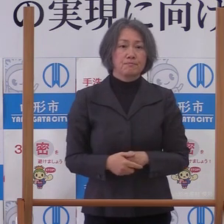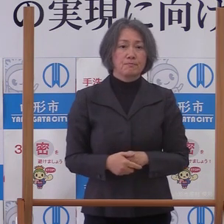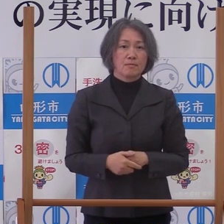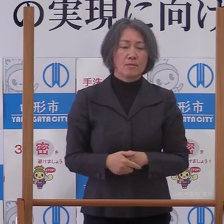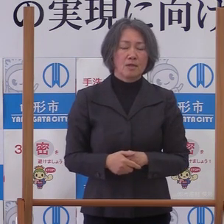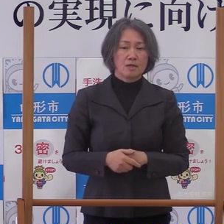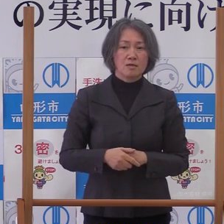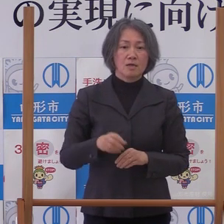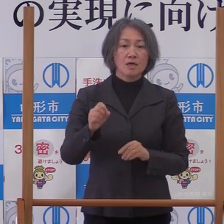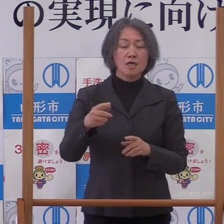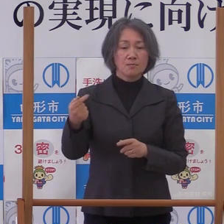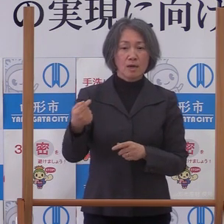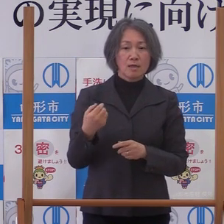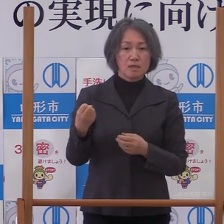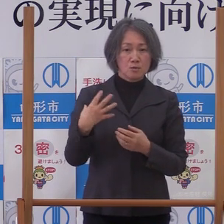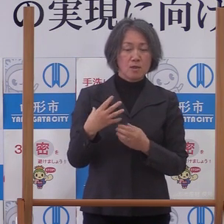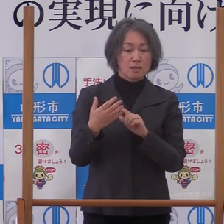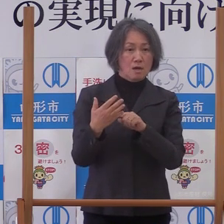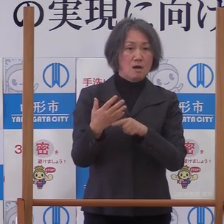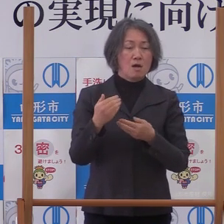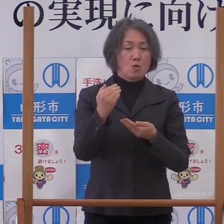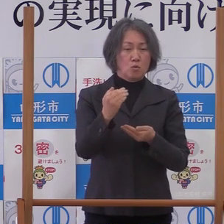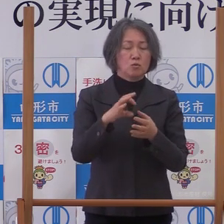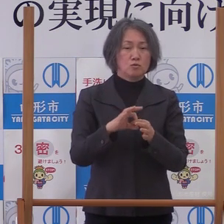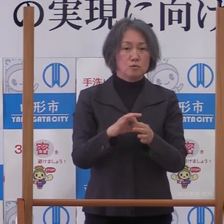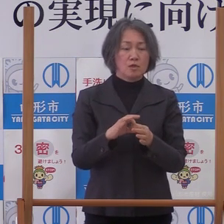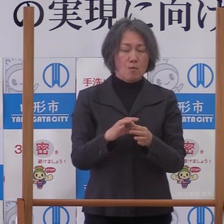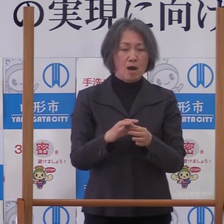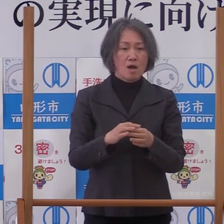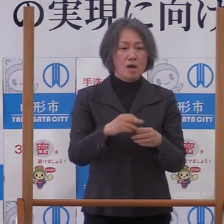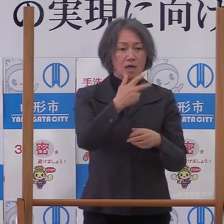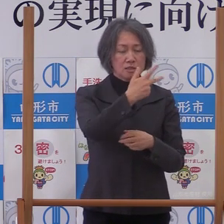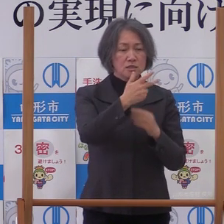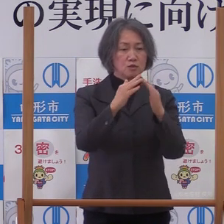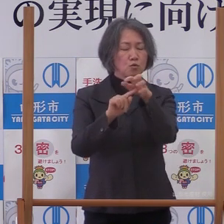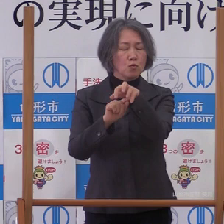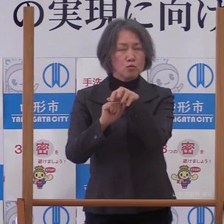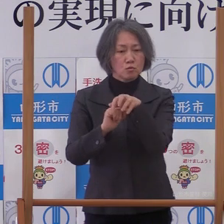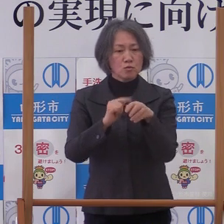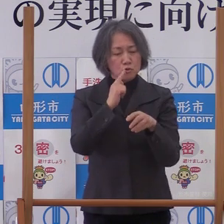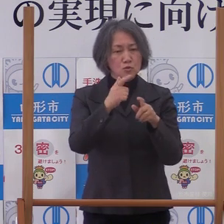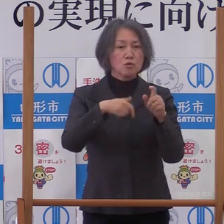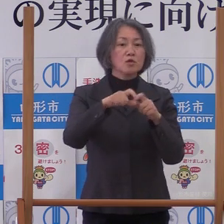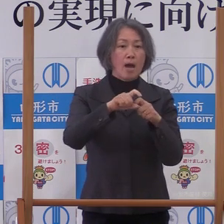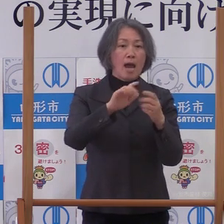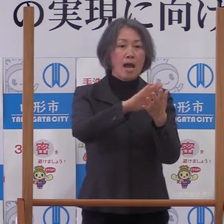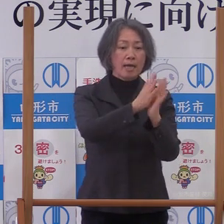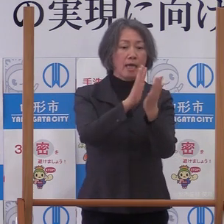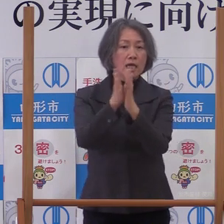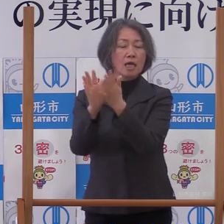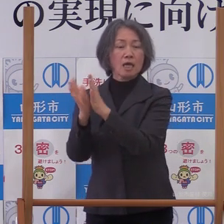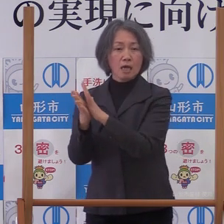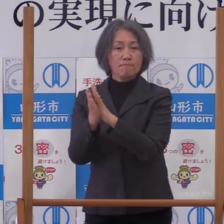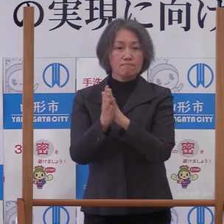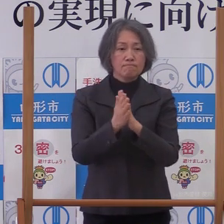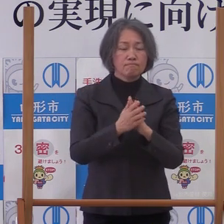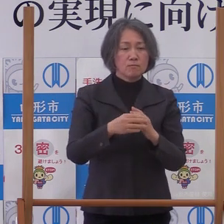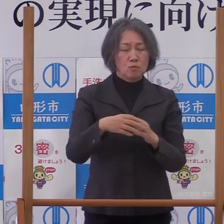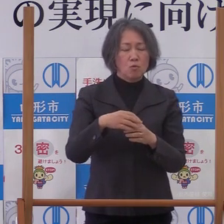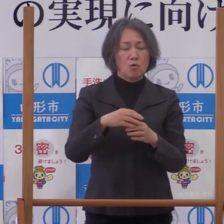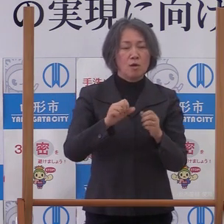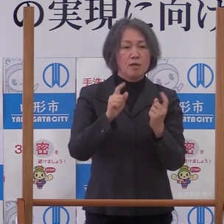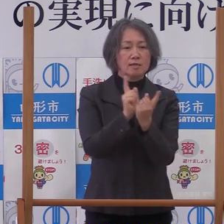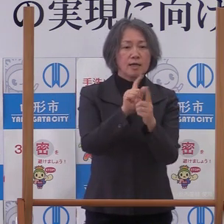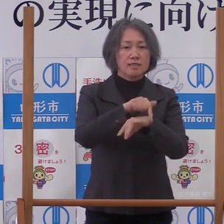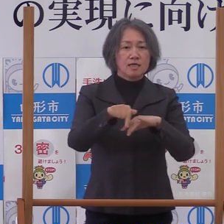ご指摘の部分ですと、やはり市町村というよりは県単位でのいろんな対策のしやすさだと思うんですね。